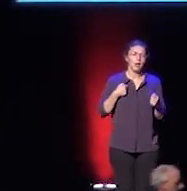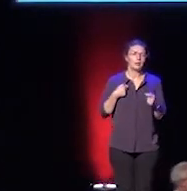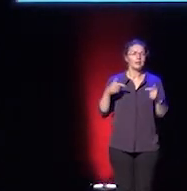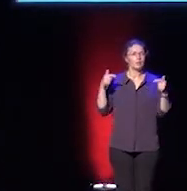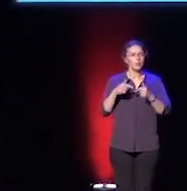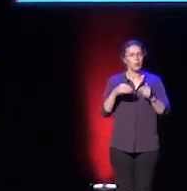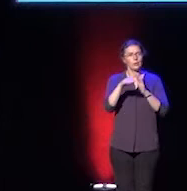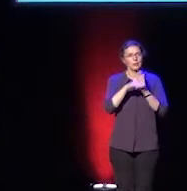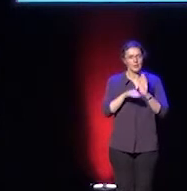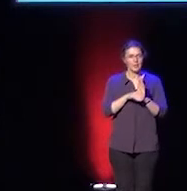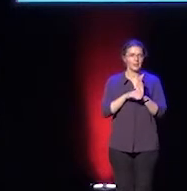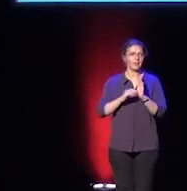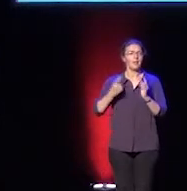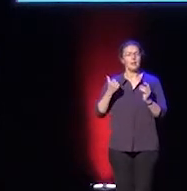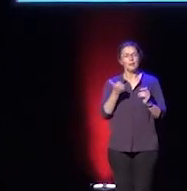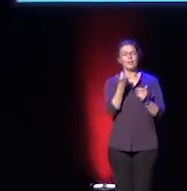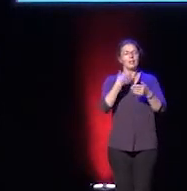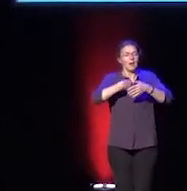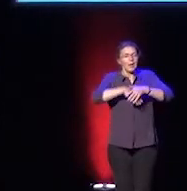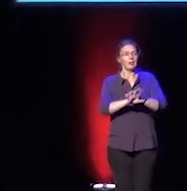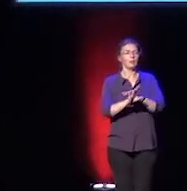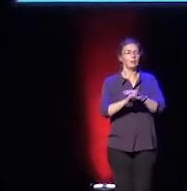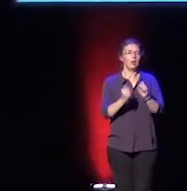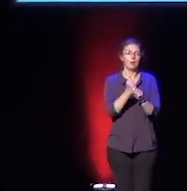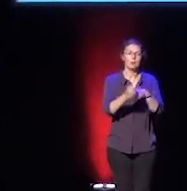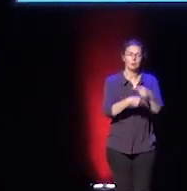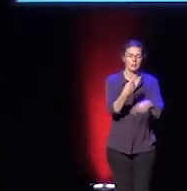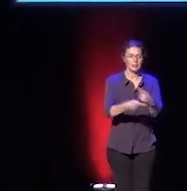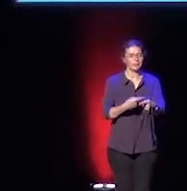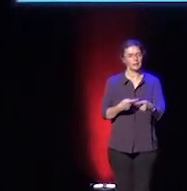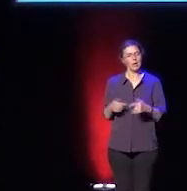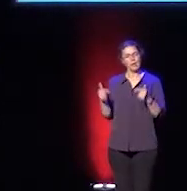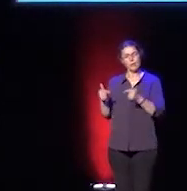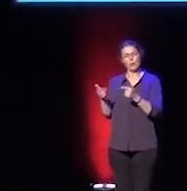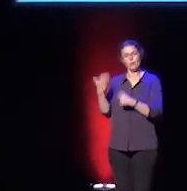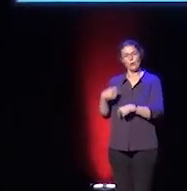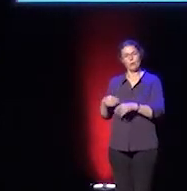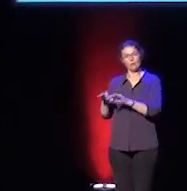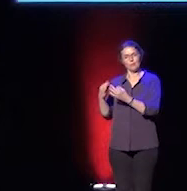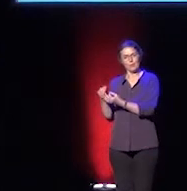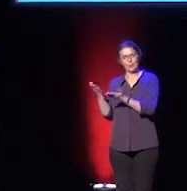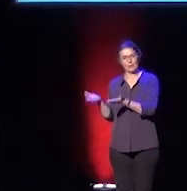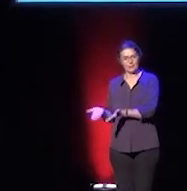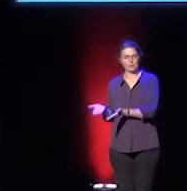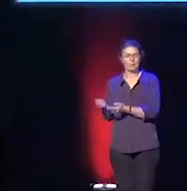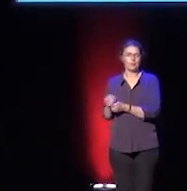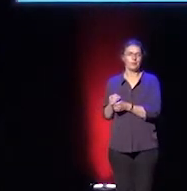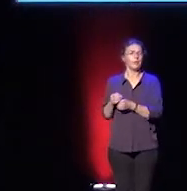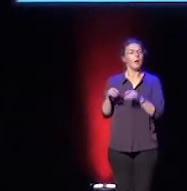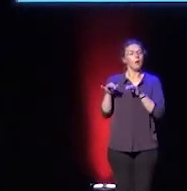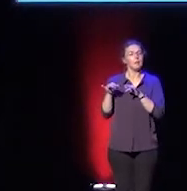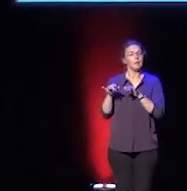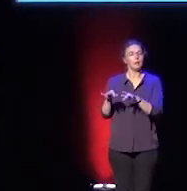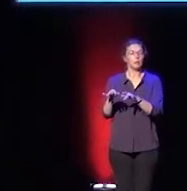Soldatenversorgungsgesetz, die Wiedereingliederung in den Arbeitsprozess, die Versorgung der Hinterbliebenen, die